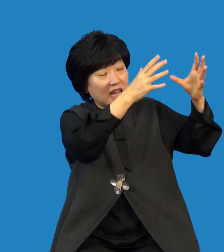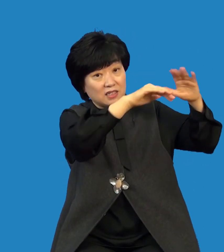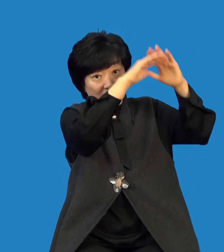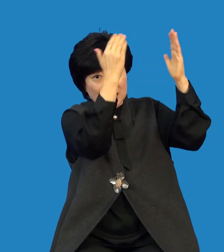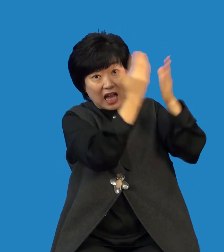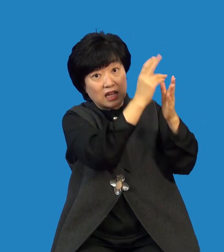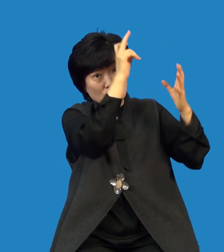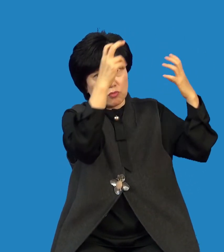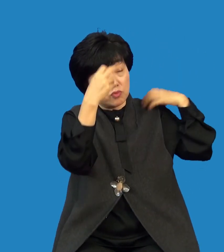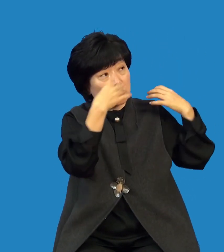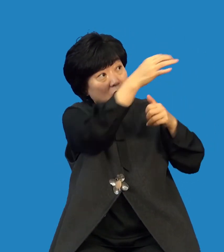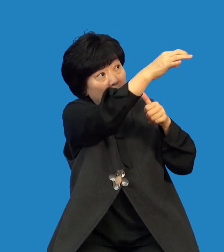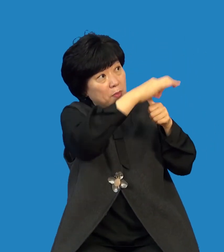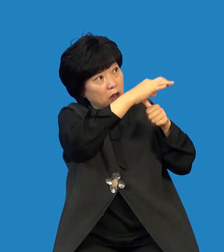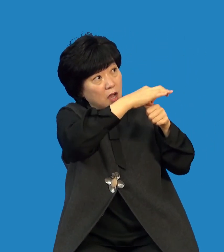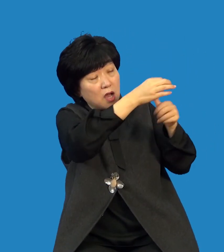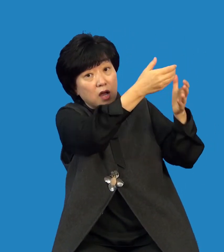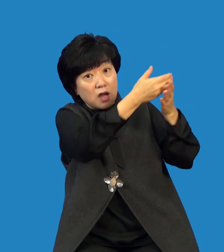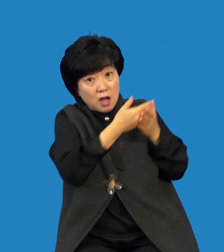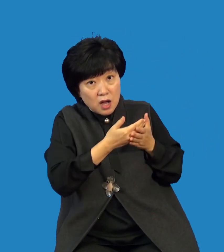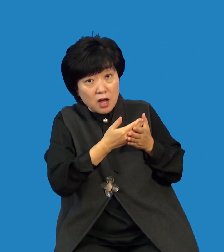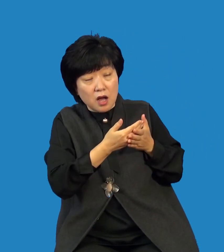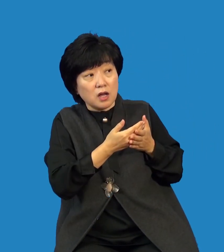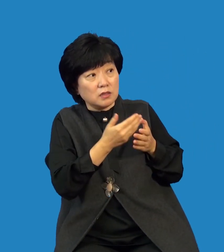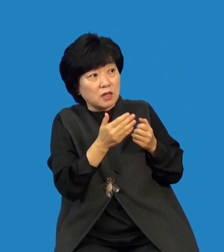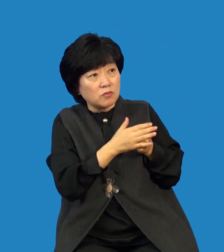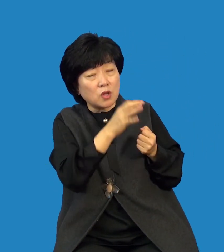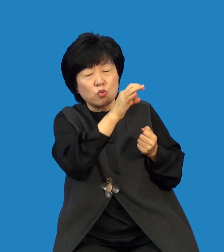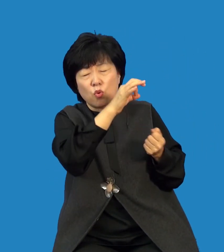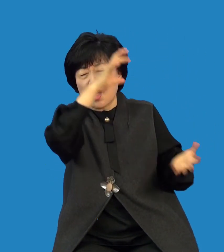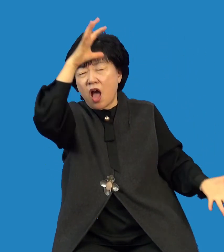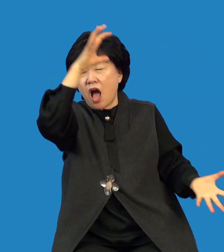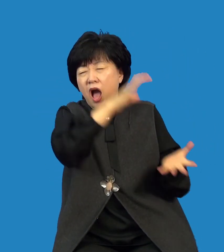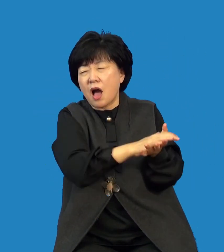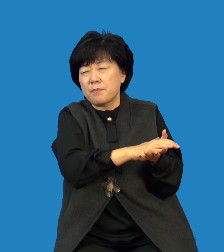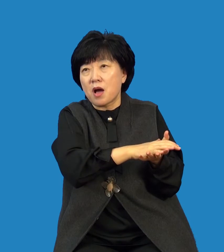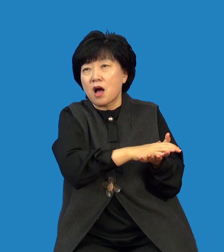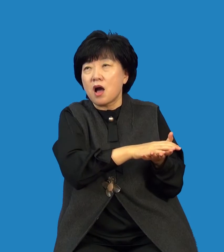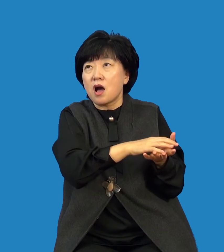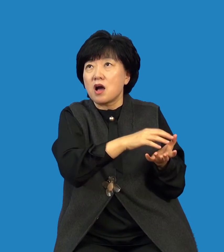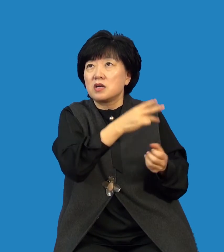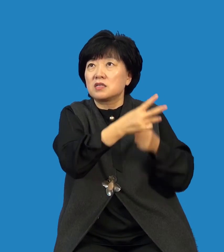정부에서 대준 거였어요. 제가. 그러니까 이 돈이 얼마일까 생각해 보세요. 한 3,